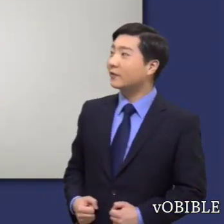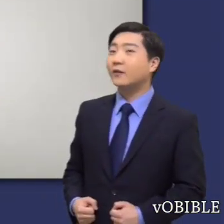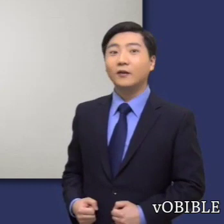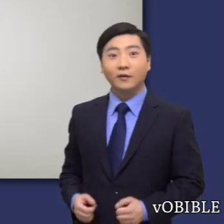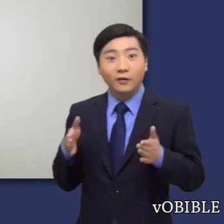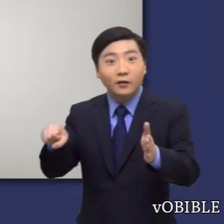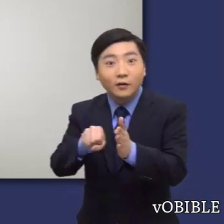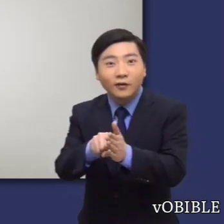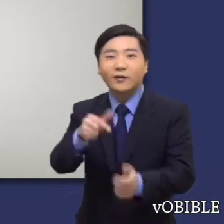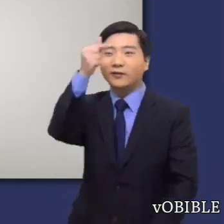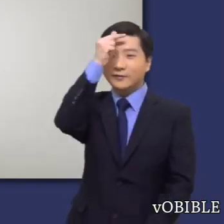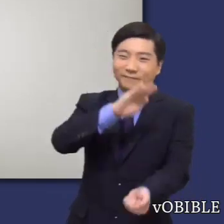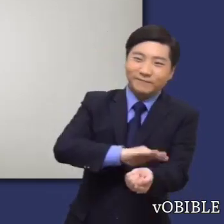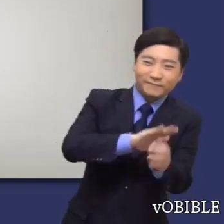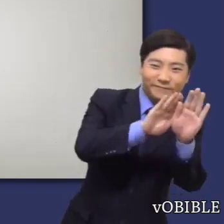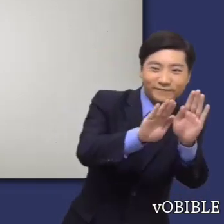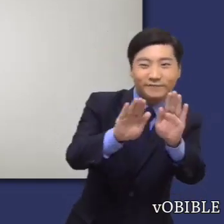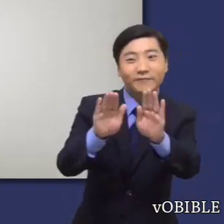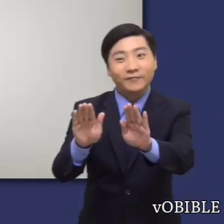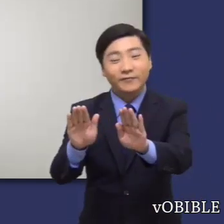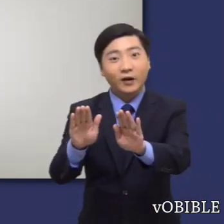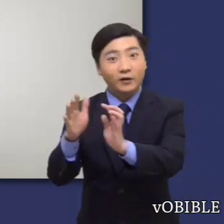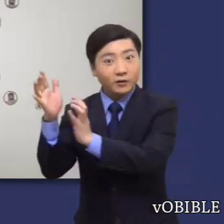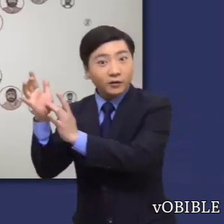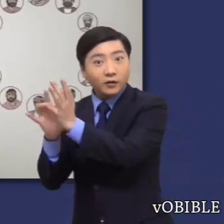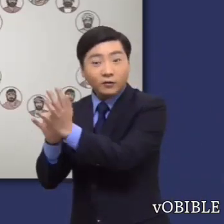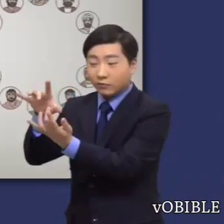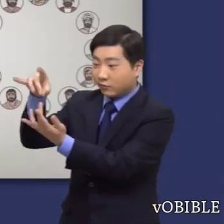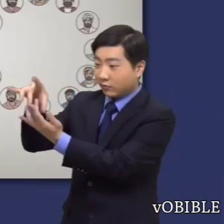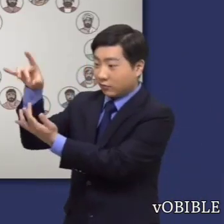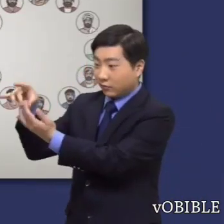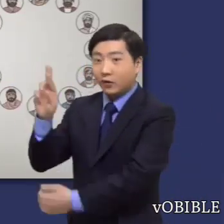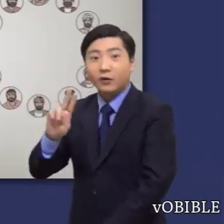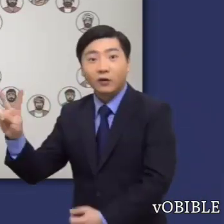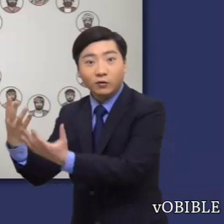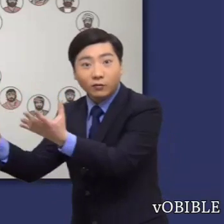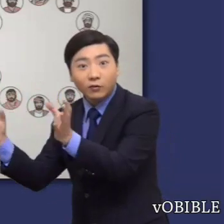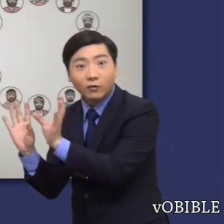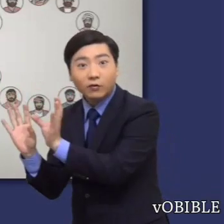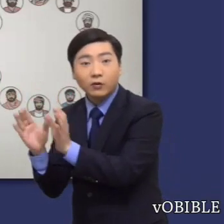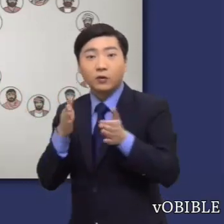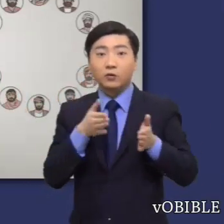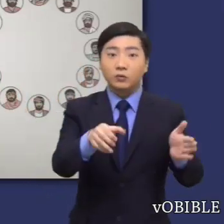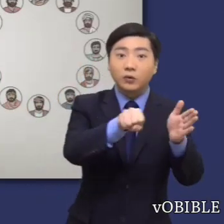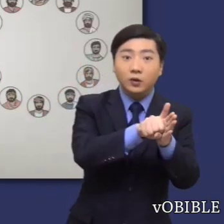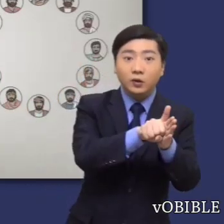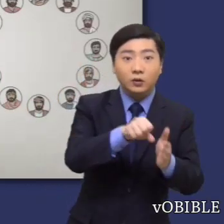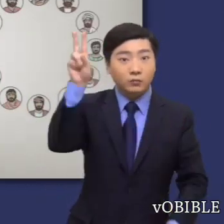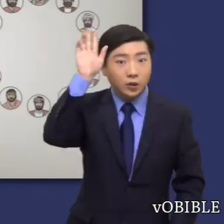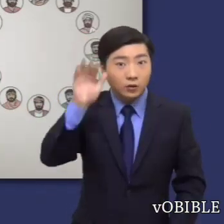路加是一位医生，他跟另一位福音书执笔者马可一样，不是十二使徒之